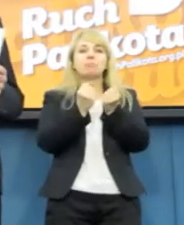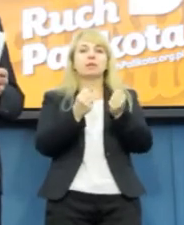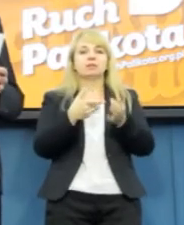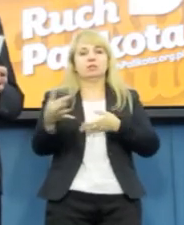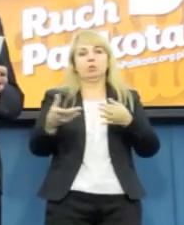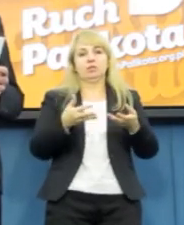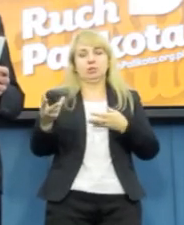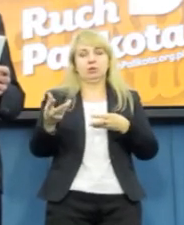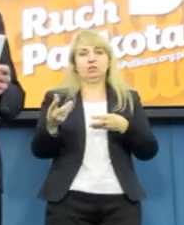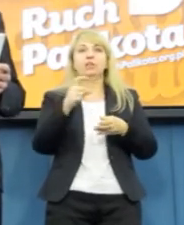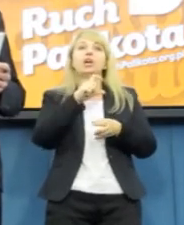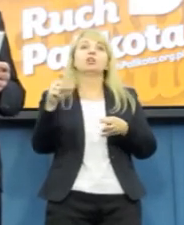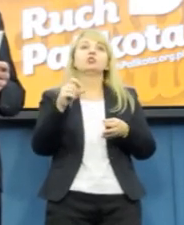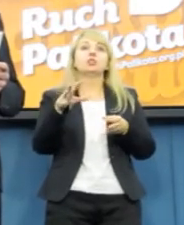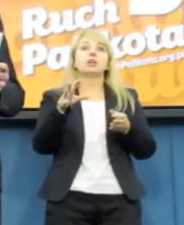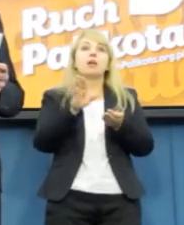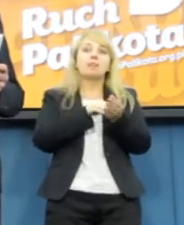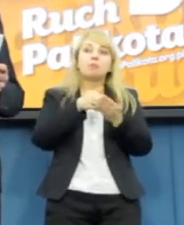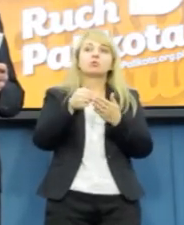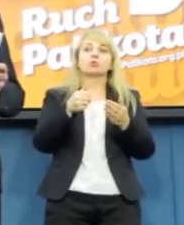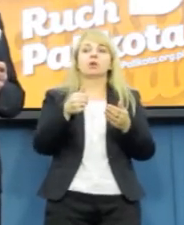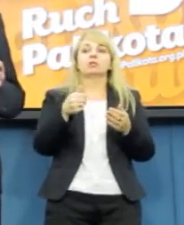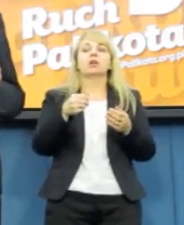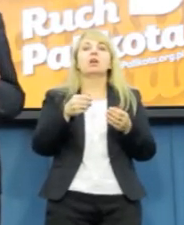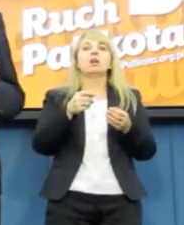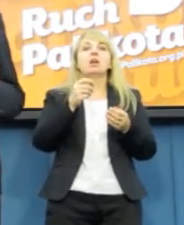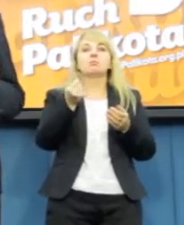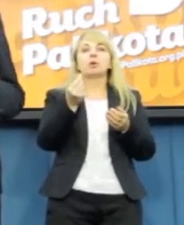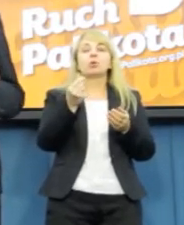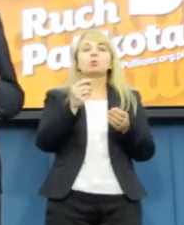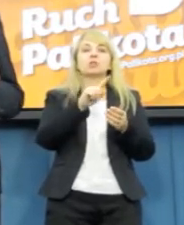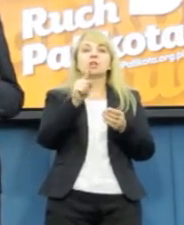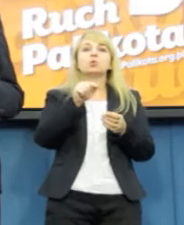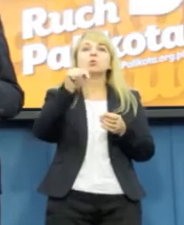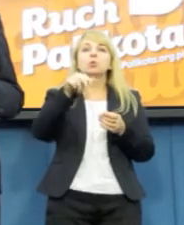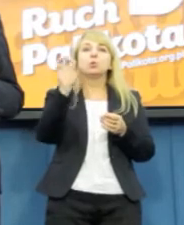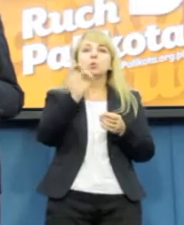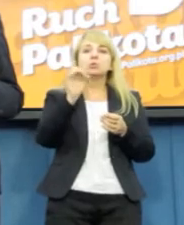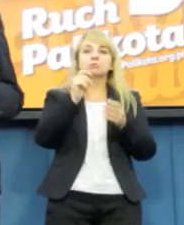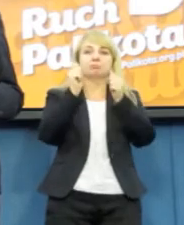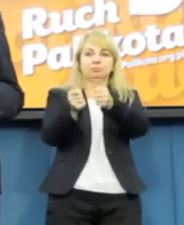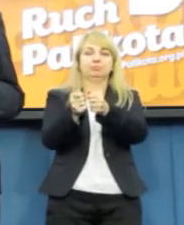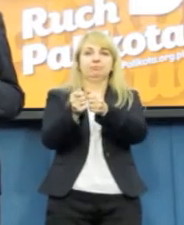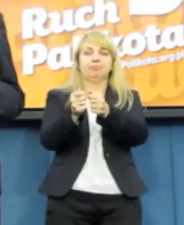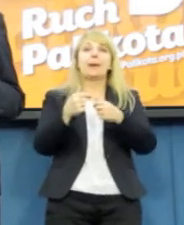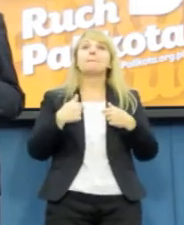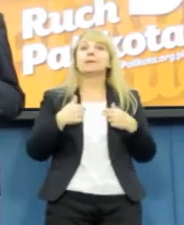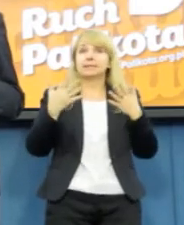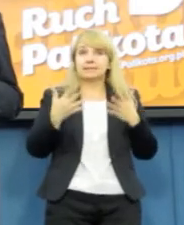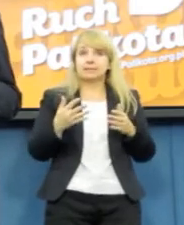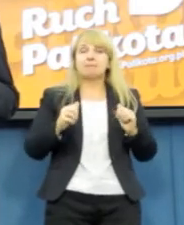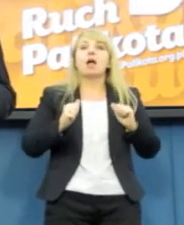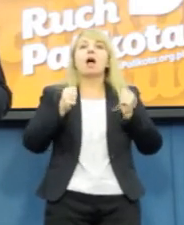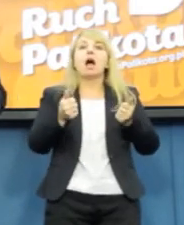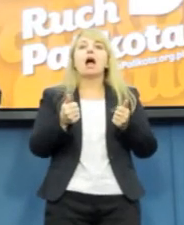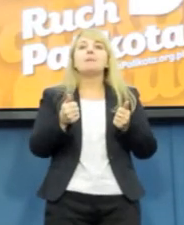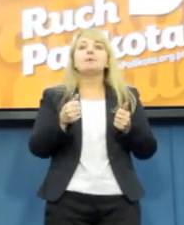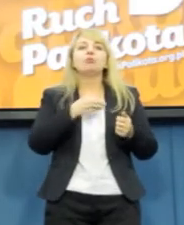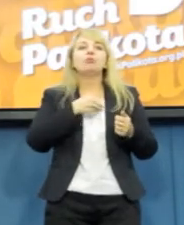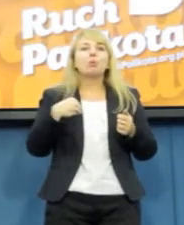znaleźć pieniądze do ZUS-u. Celem naszego projektu ustawy jest wprowadzenie do polskiego porządku prawnego instytucji